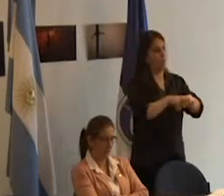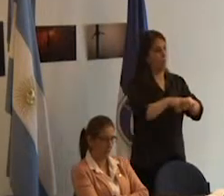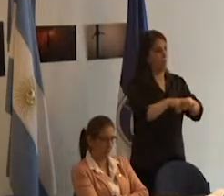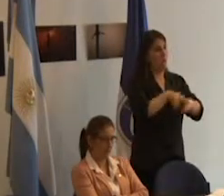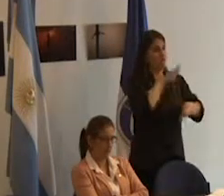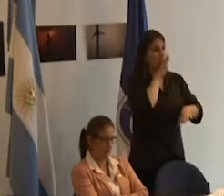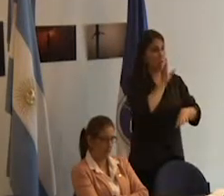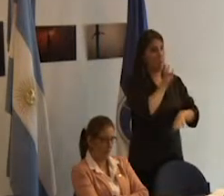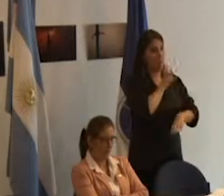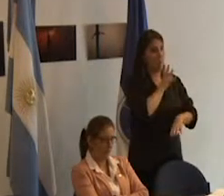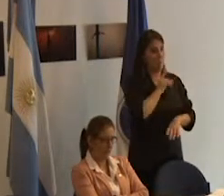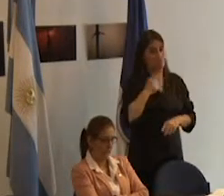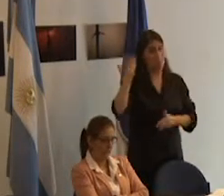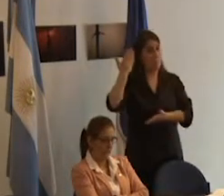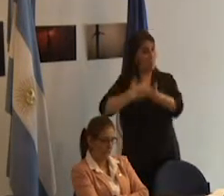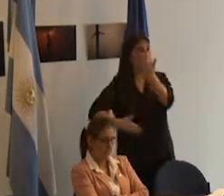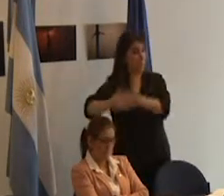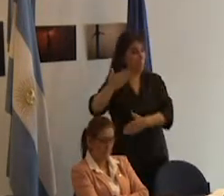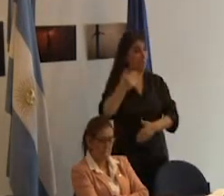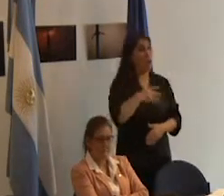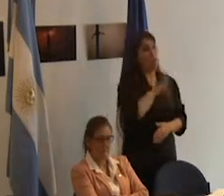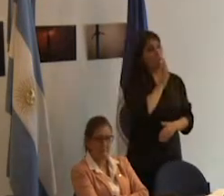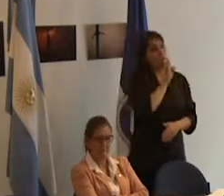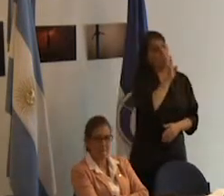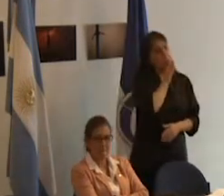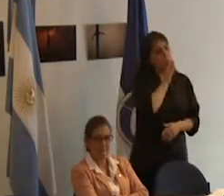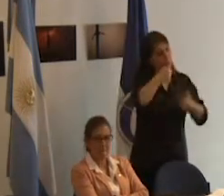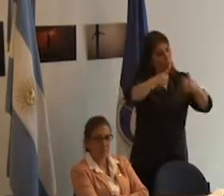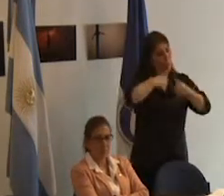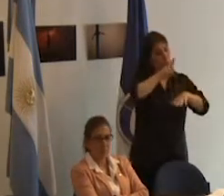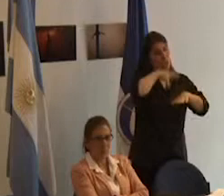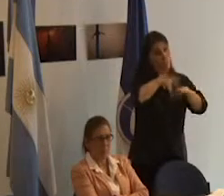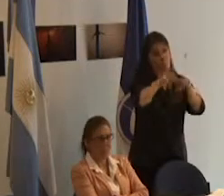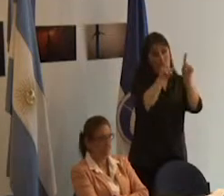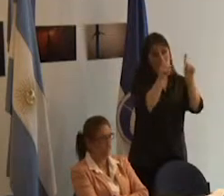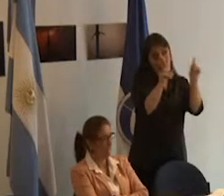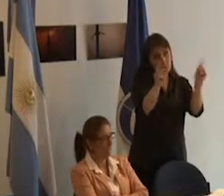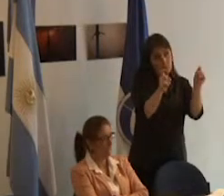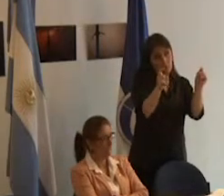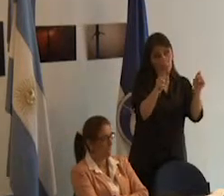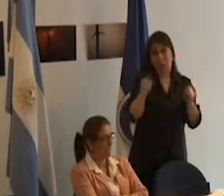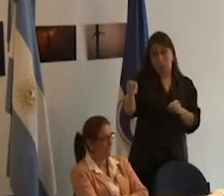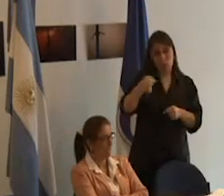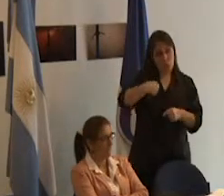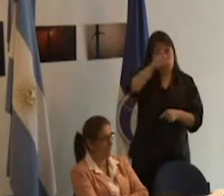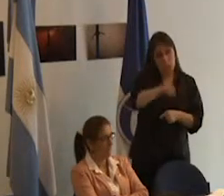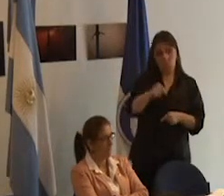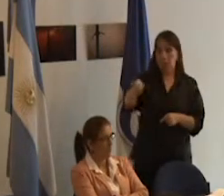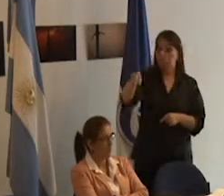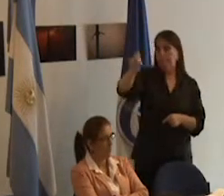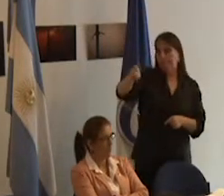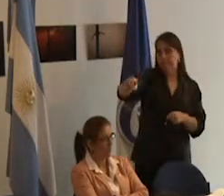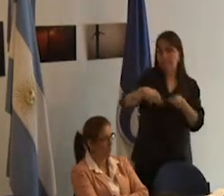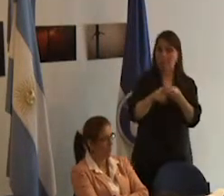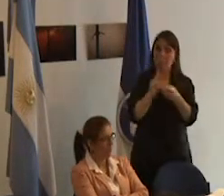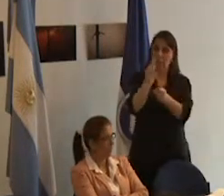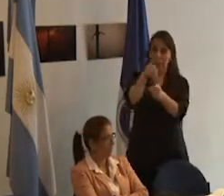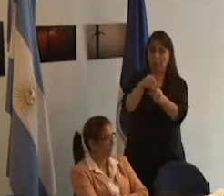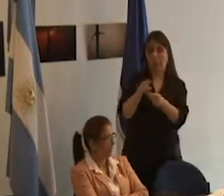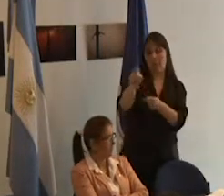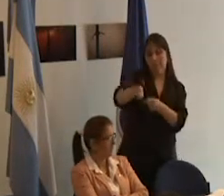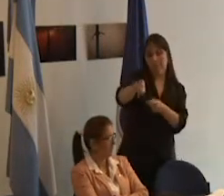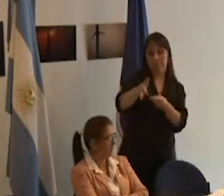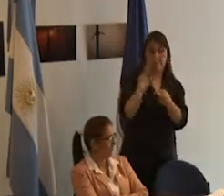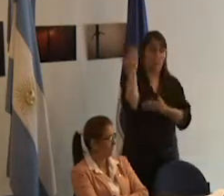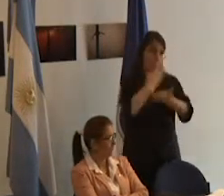normales, los supuestamente normales, los que hablan de los diferentes. Yo decido qué necesitan los indígenas, qué